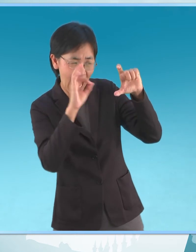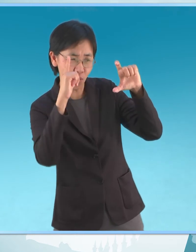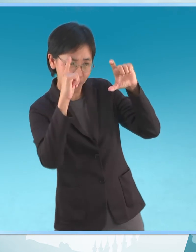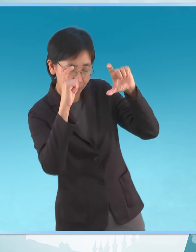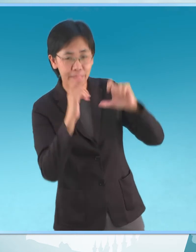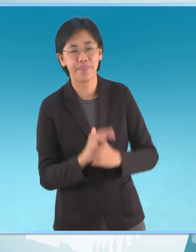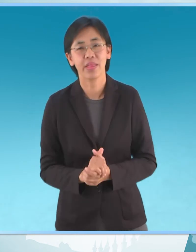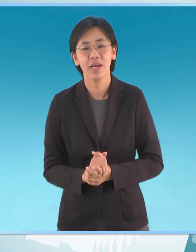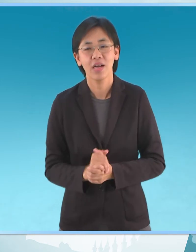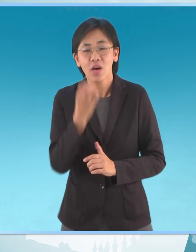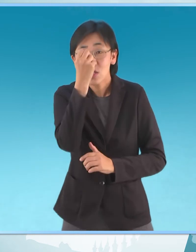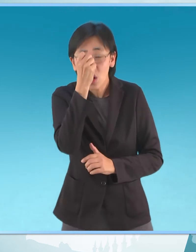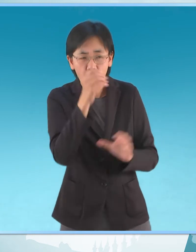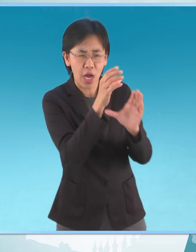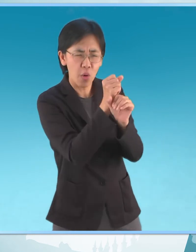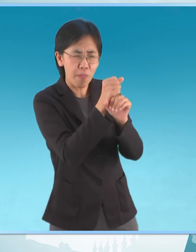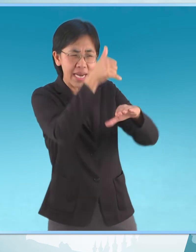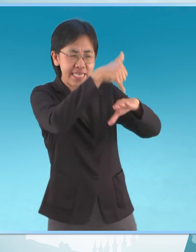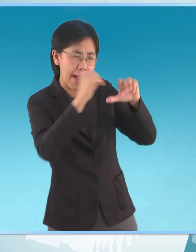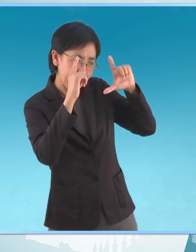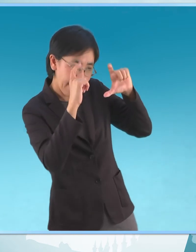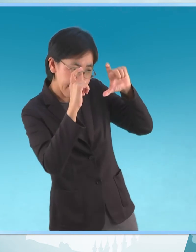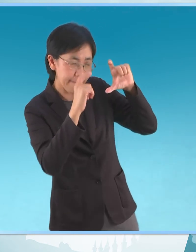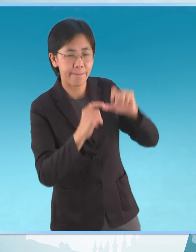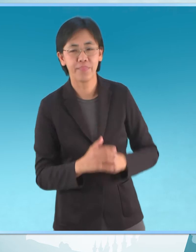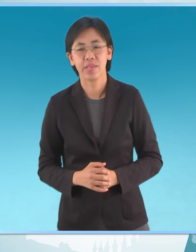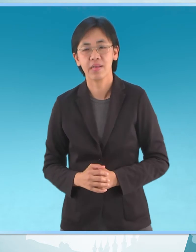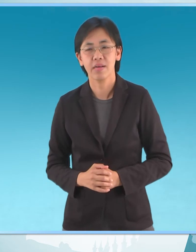วันนี้ผมลองถ่ายพระบรมราชานุสาวรีย์บ้างนะครับ